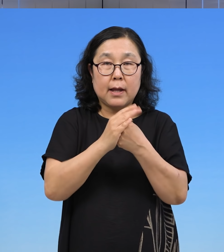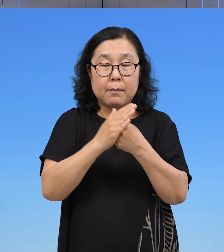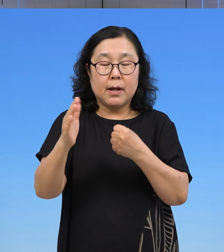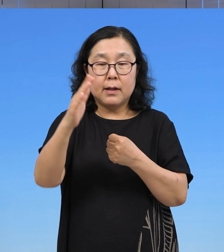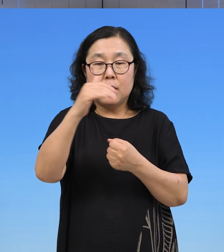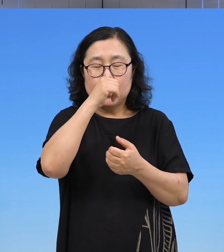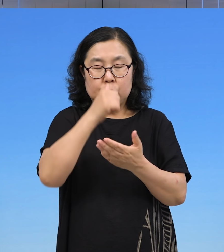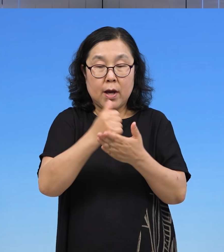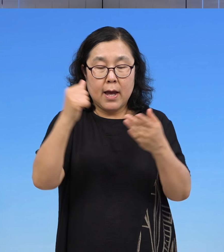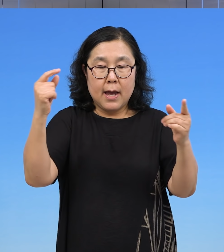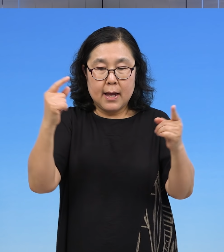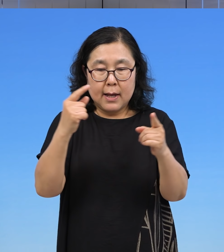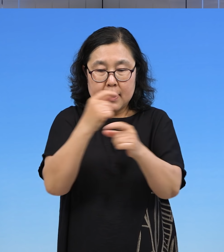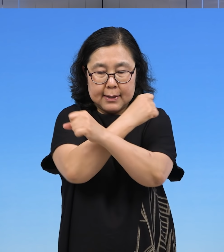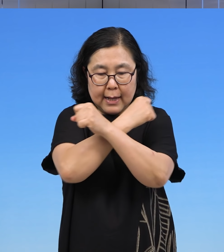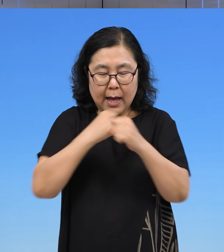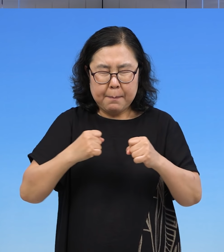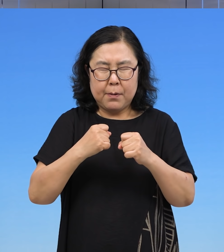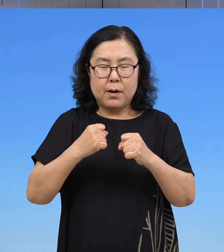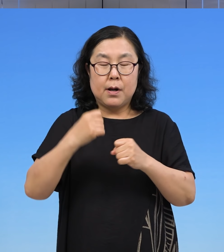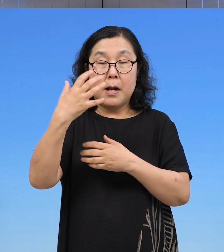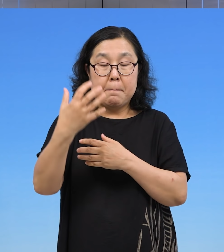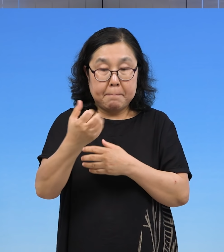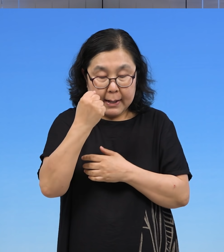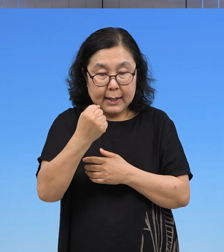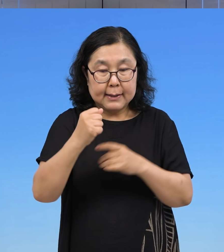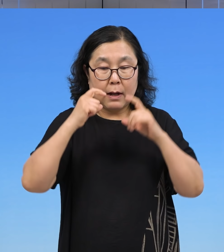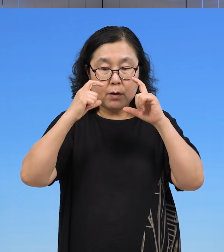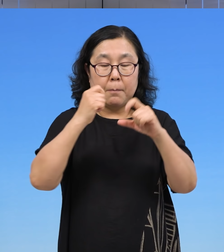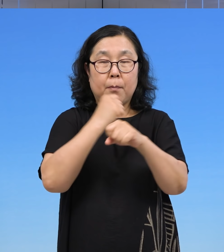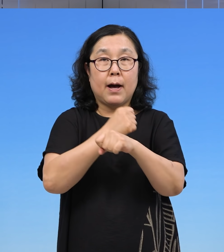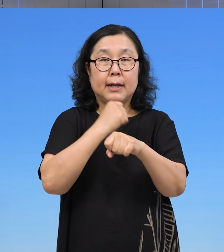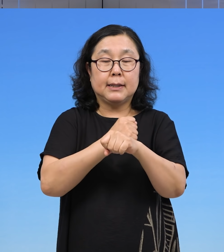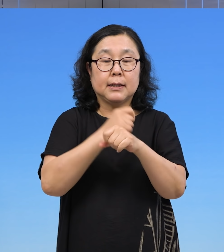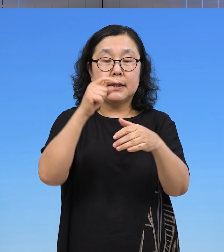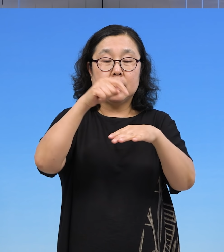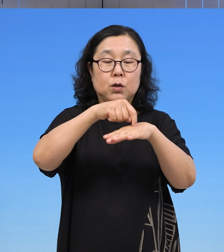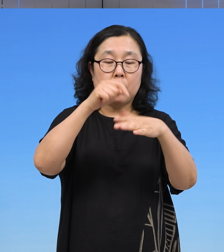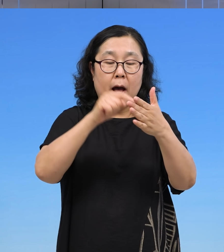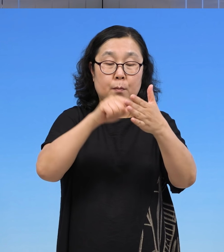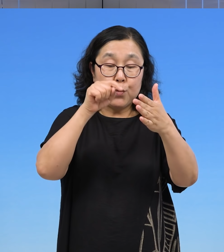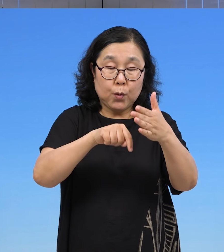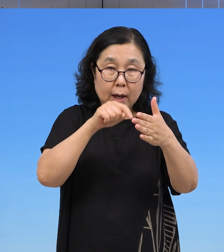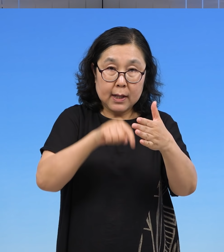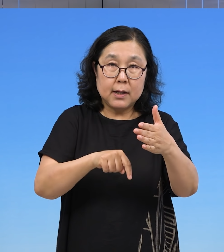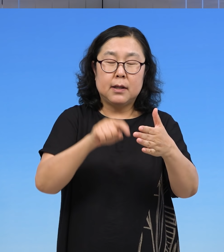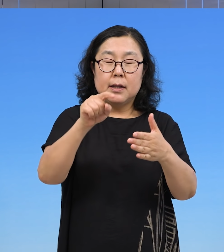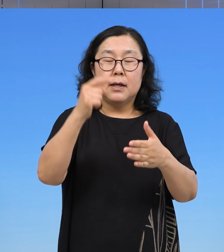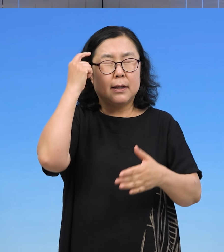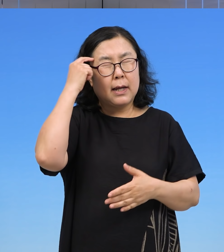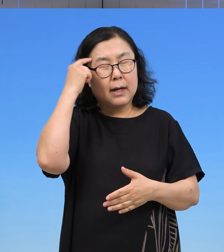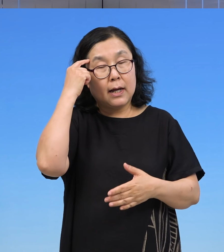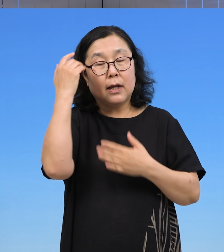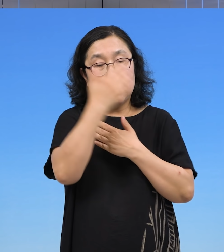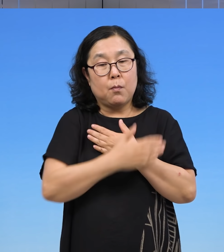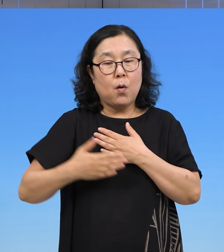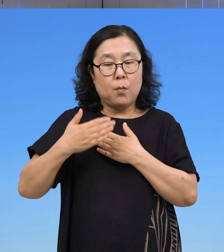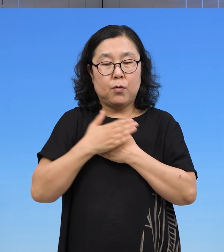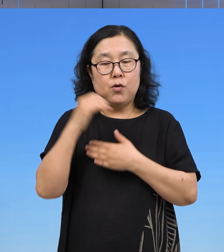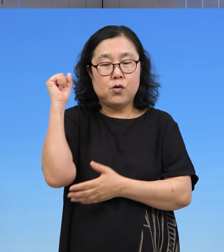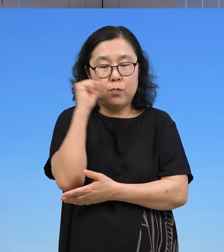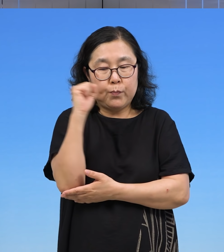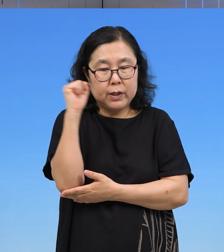네 죄사함이 받았느니라라고 선포하시는 거기에는 예수님의 무슨 배려가 있습니까 네 지금 생각에는 몸을